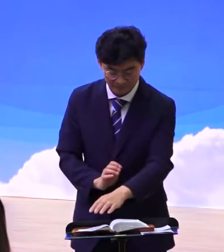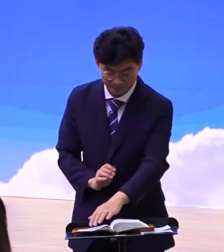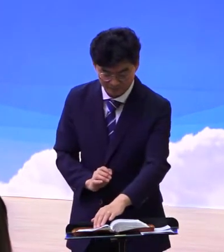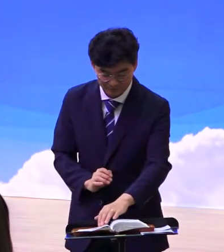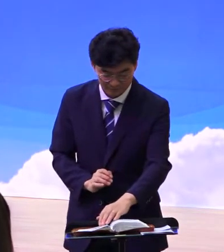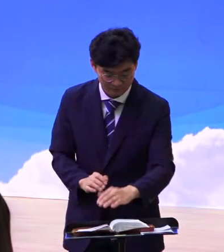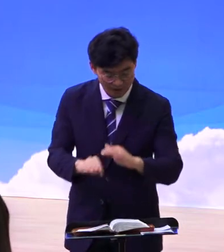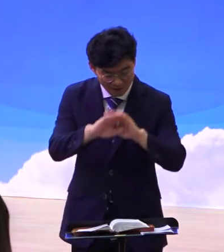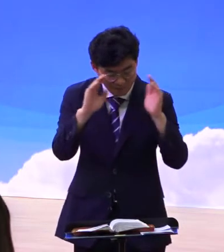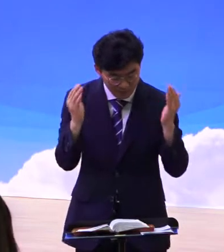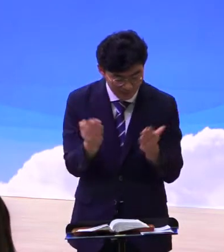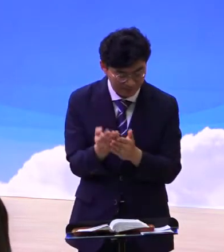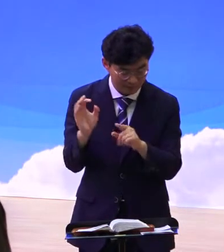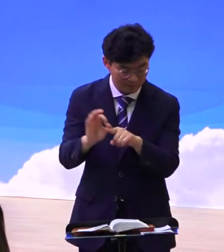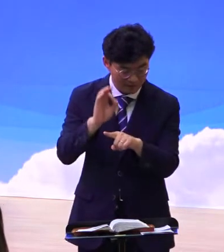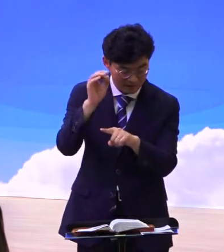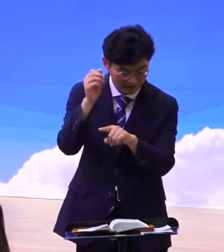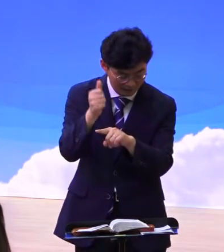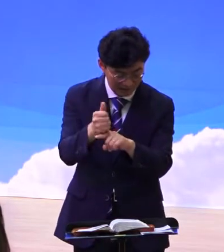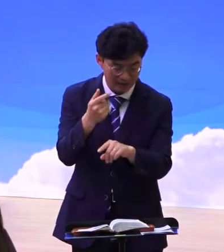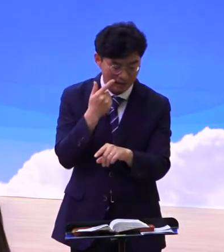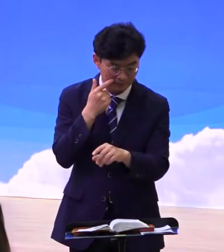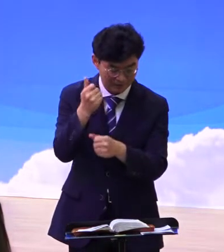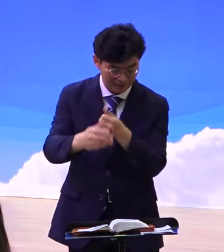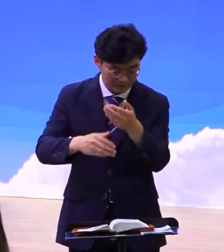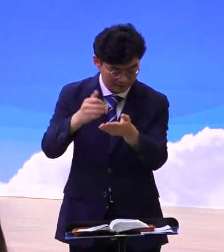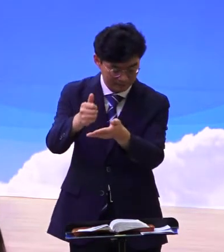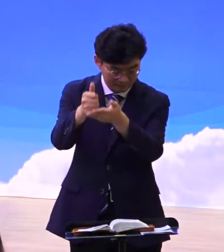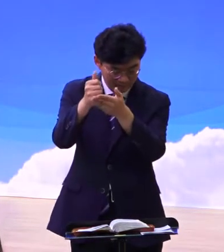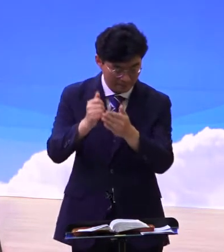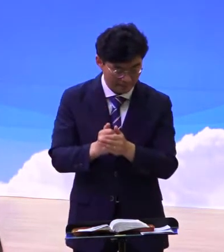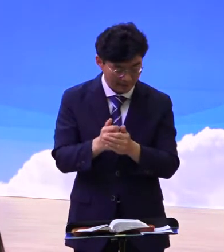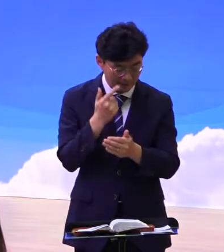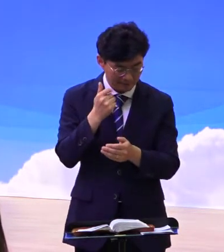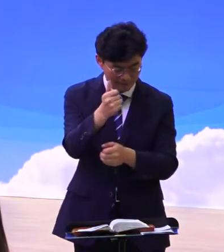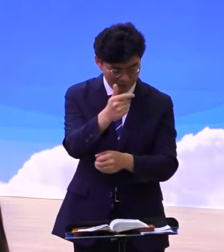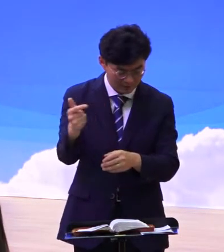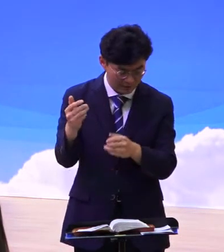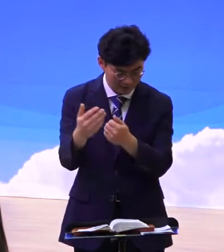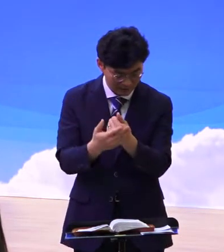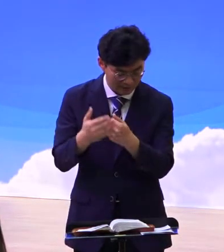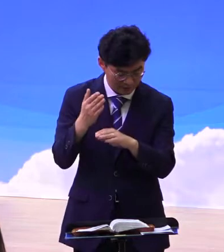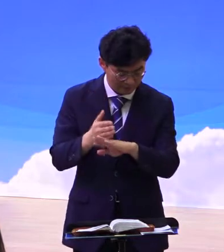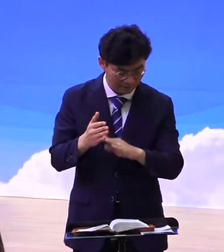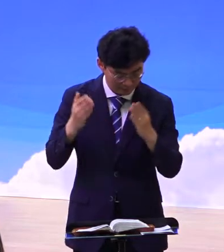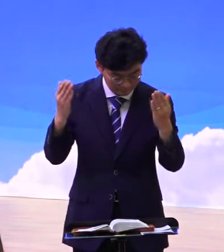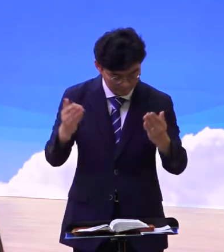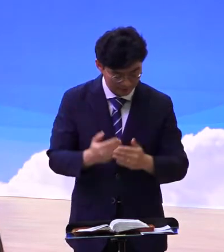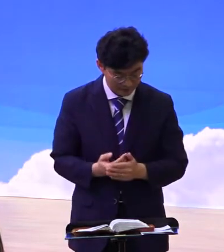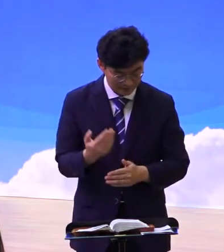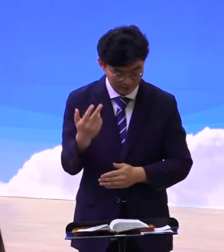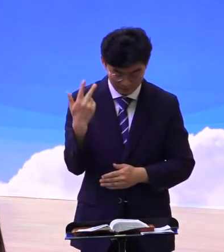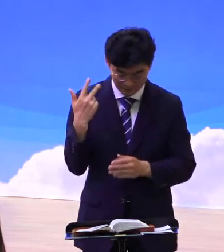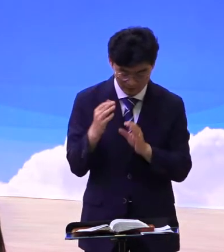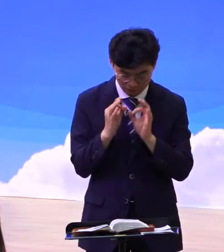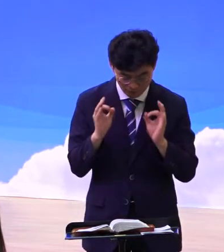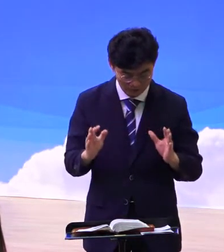만왕의 왕이신 하나님 아버지, 아버지의 크신 은혜를 감사합니다. 지난 한